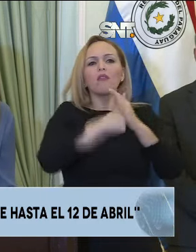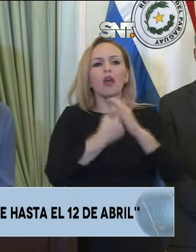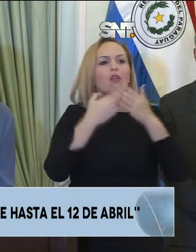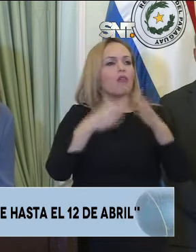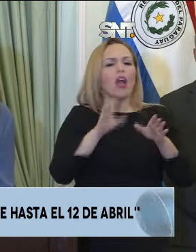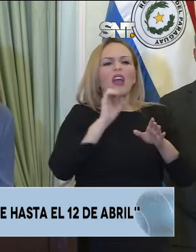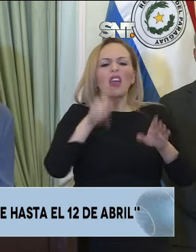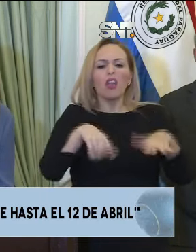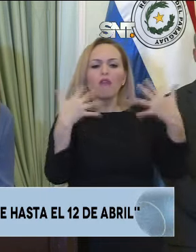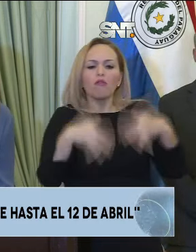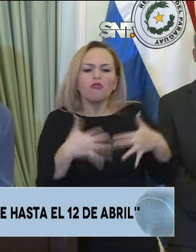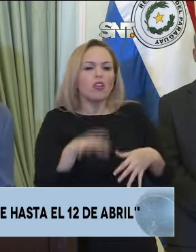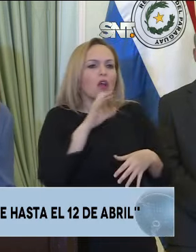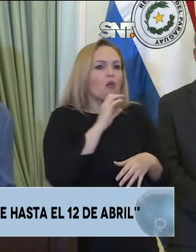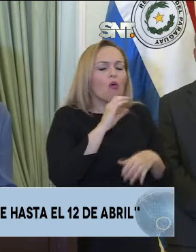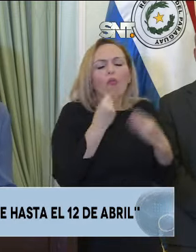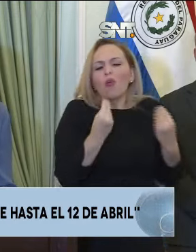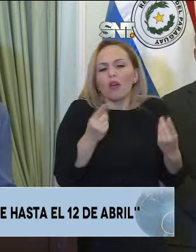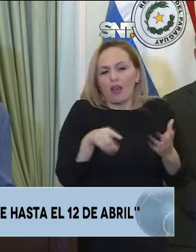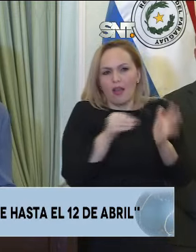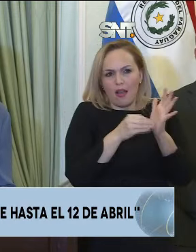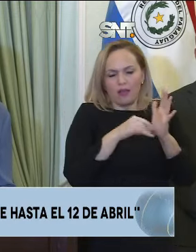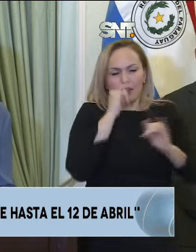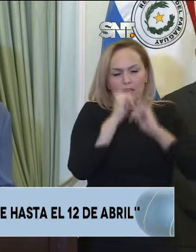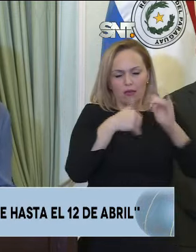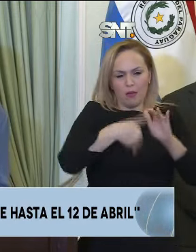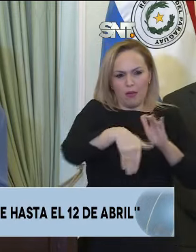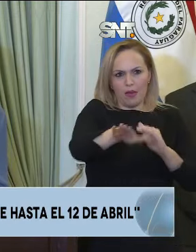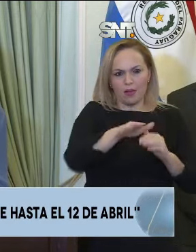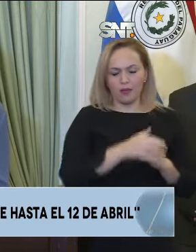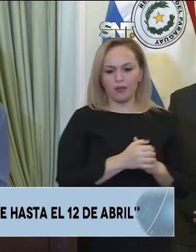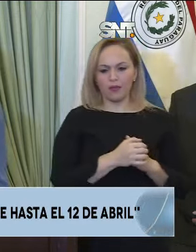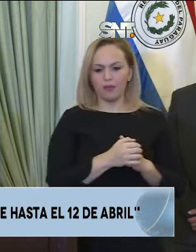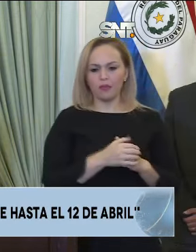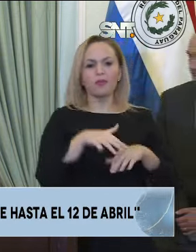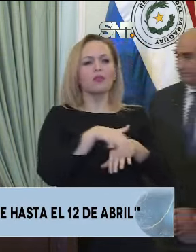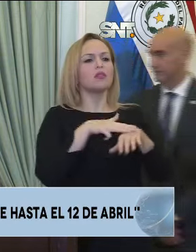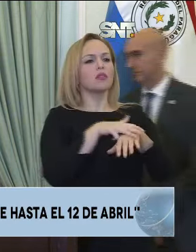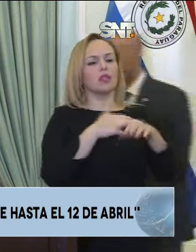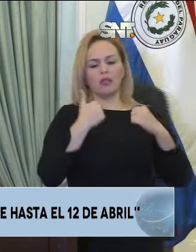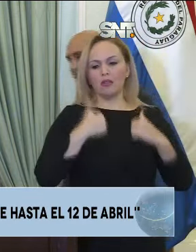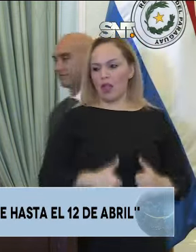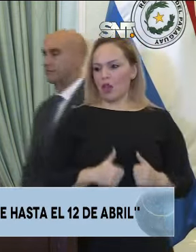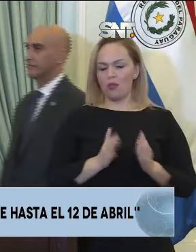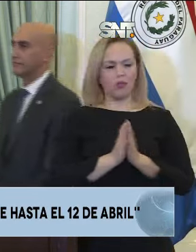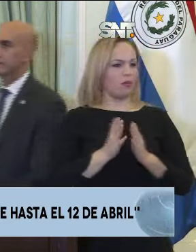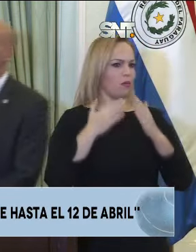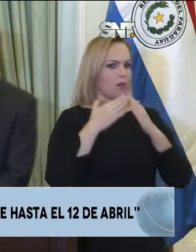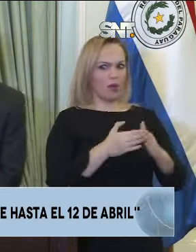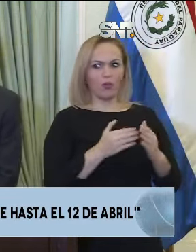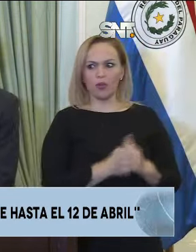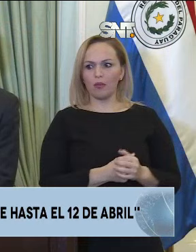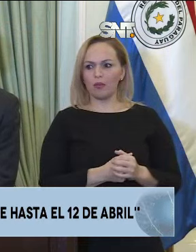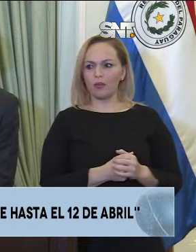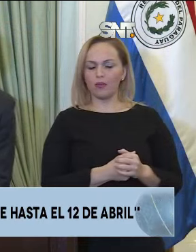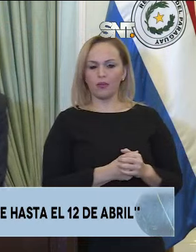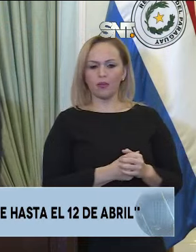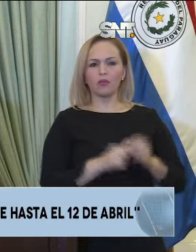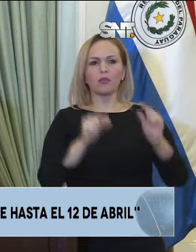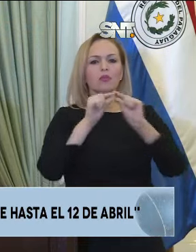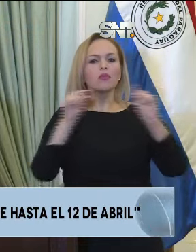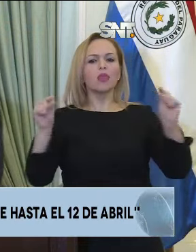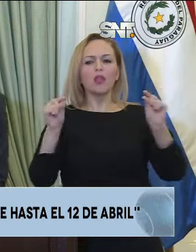financiero siga funcionando. Una consulta más para el ministro de Salud, Julio Mazolini, aprovechando. El tema del caso